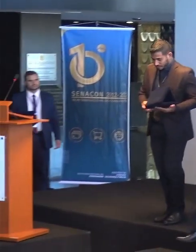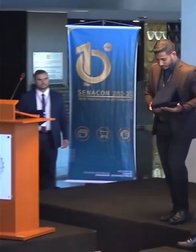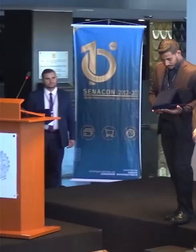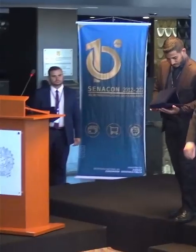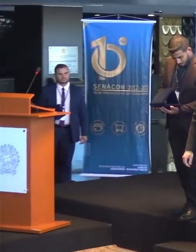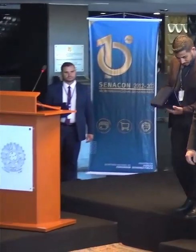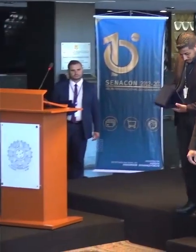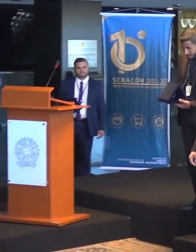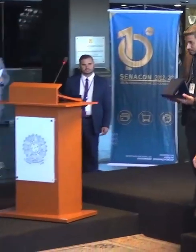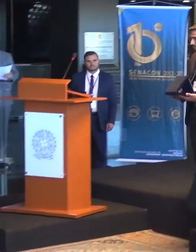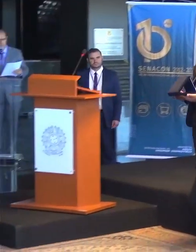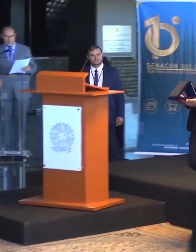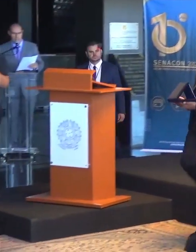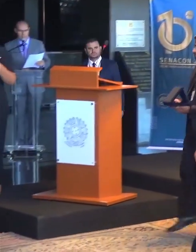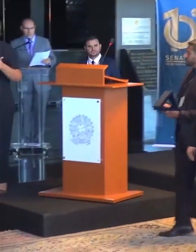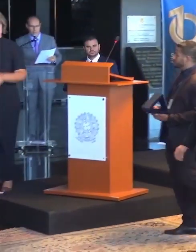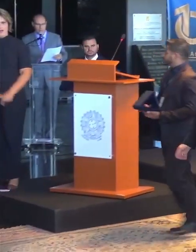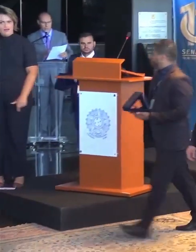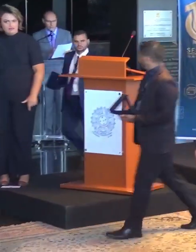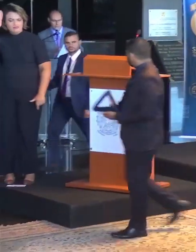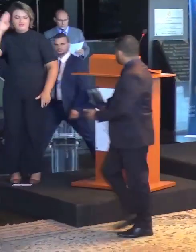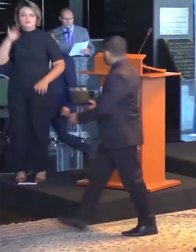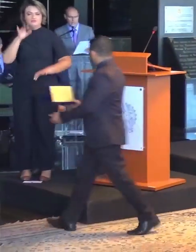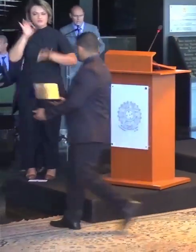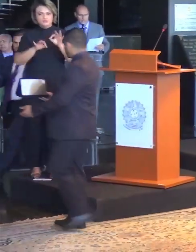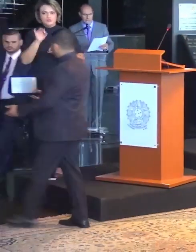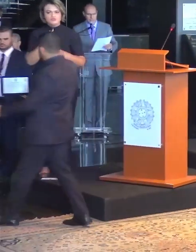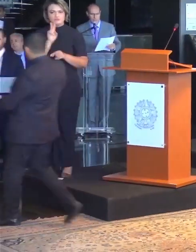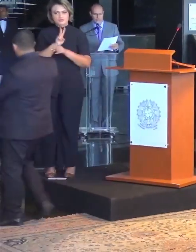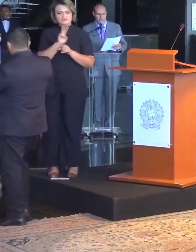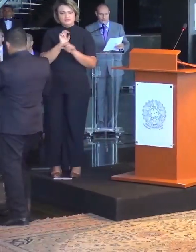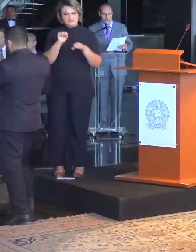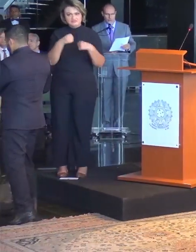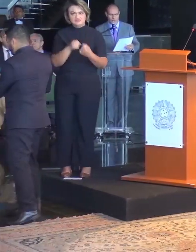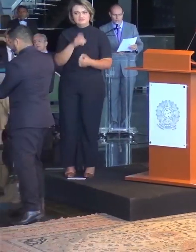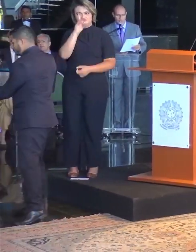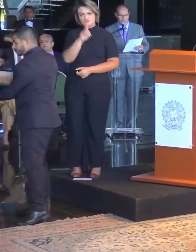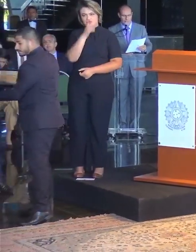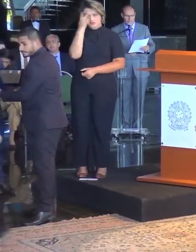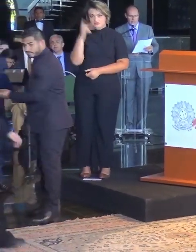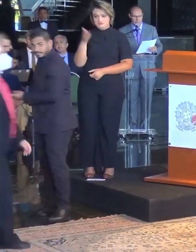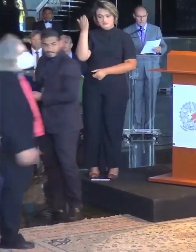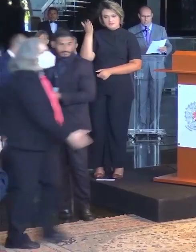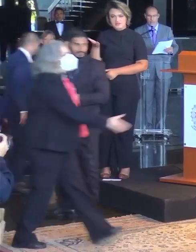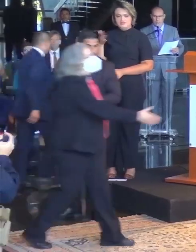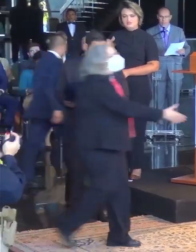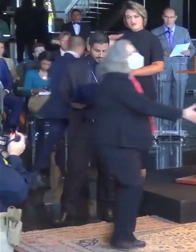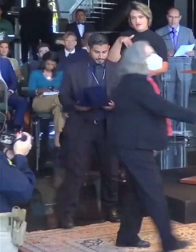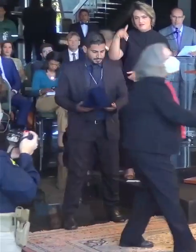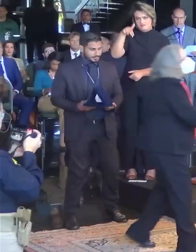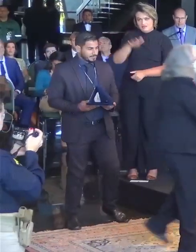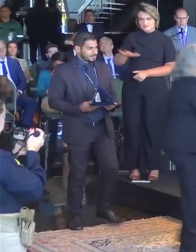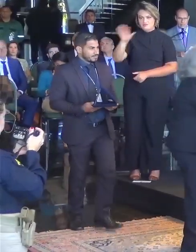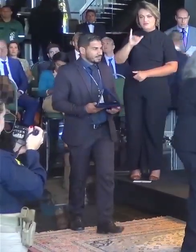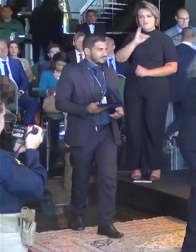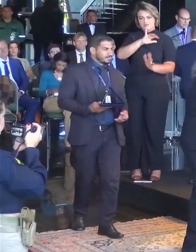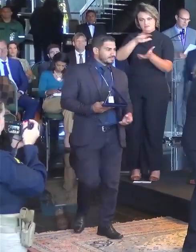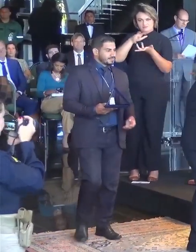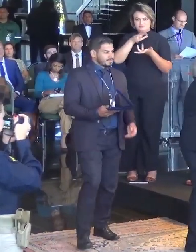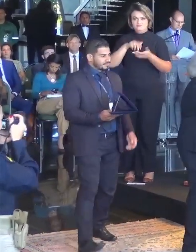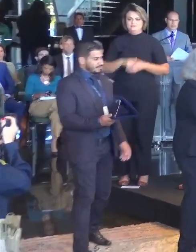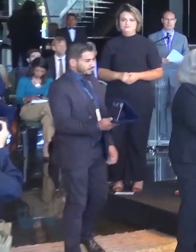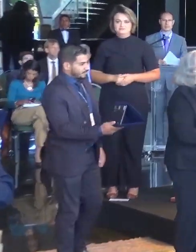pela atuação acadêmica e jurídica em prol da proteção e defesa dos direitos dos consumidores em âmbito nacional e